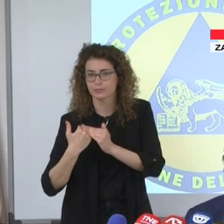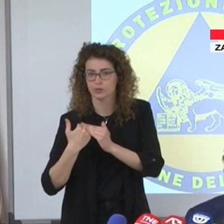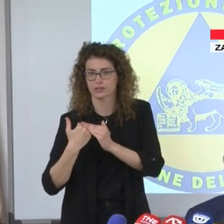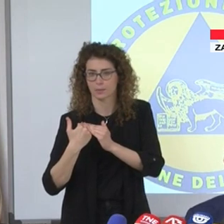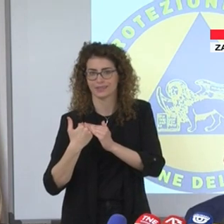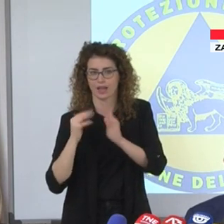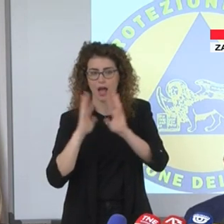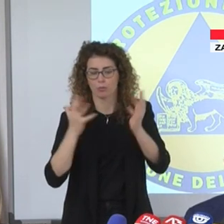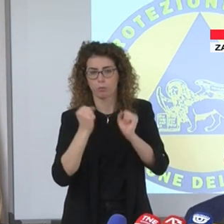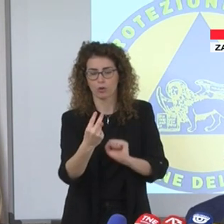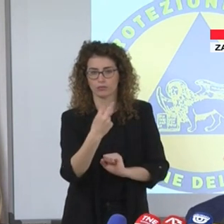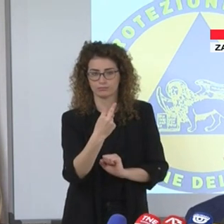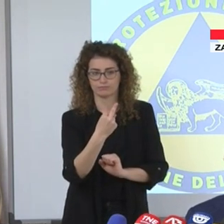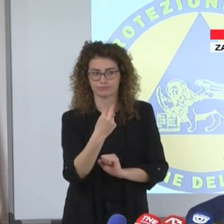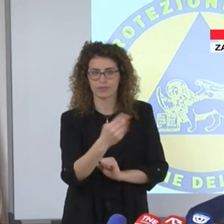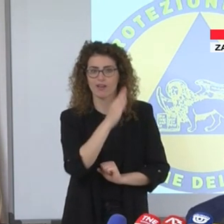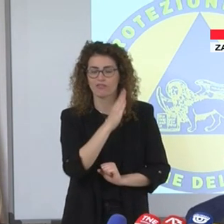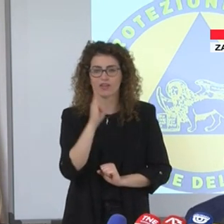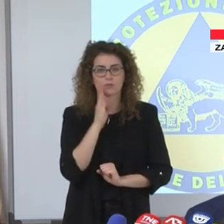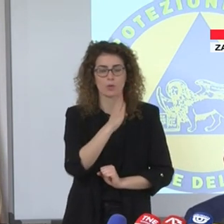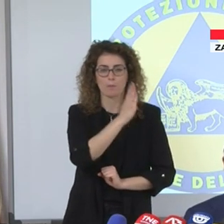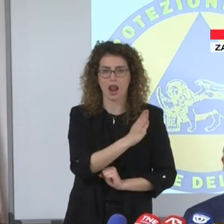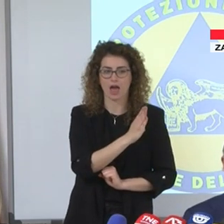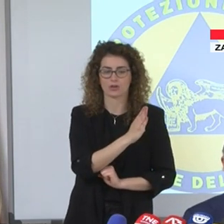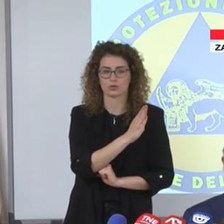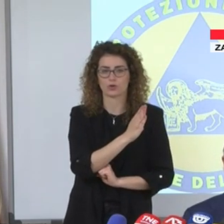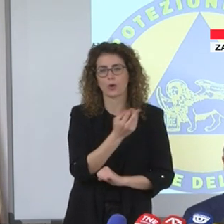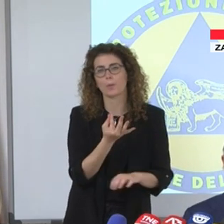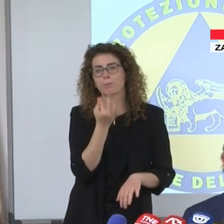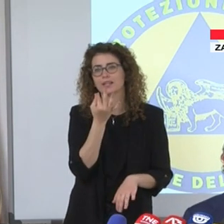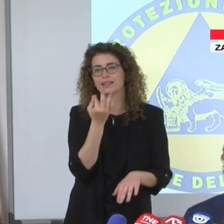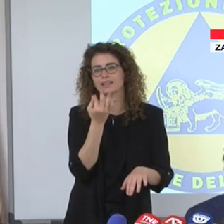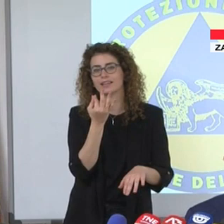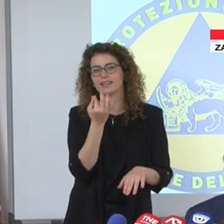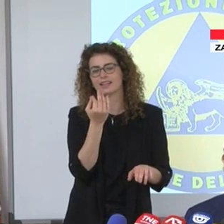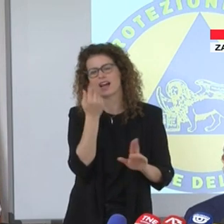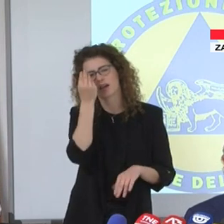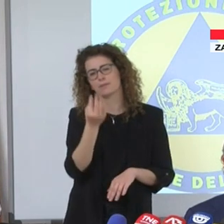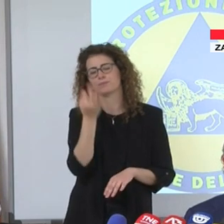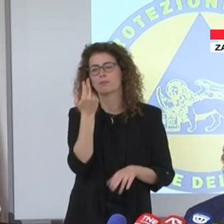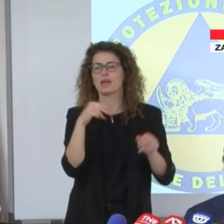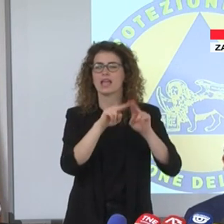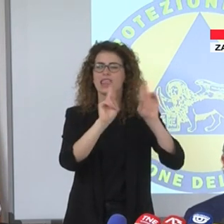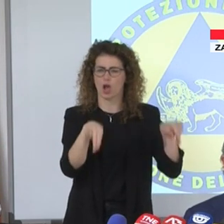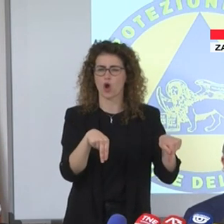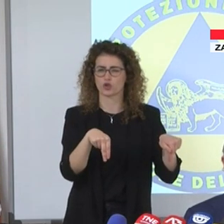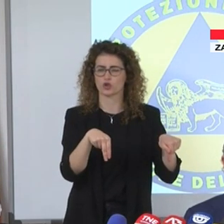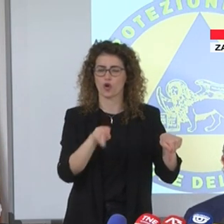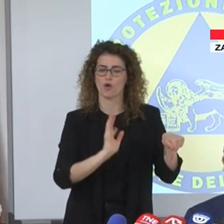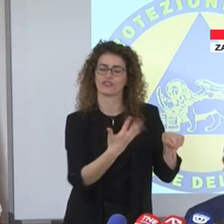mondo. E il Facebook di Balasso è come una vetrina, se lo paragonassimo a un negozio, è come avere una